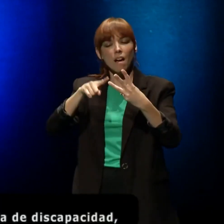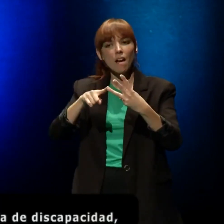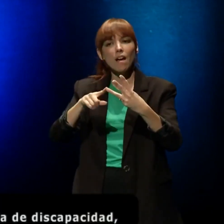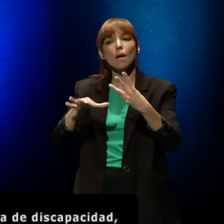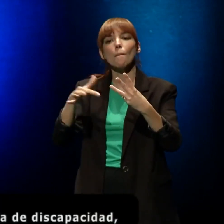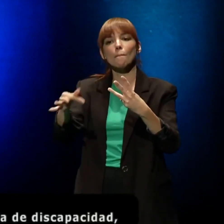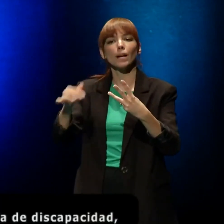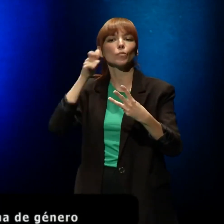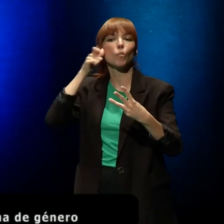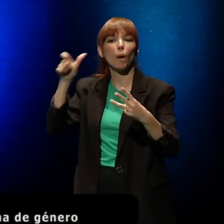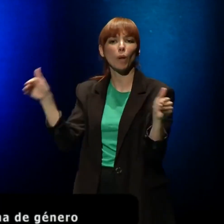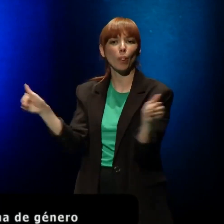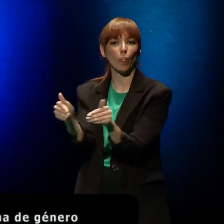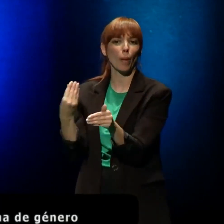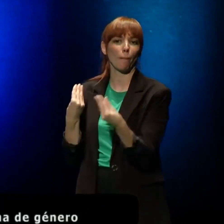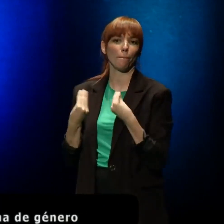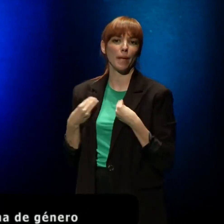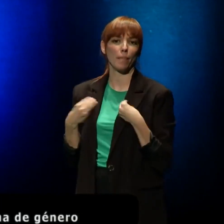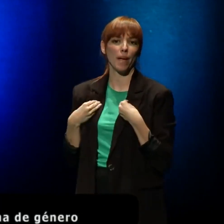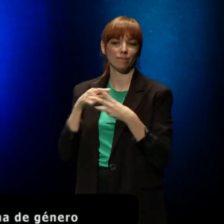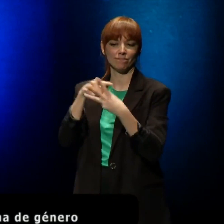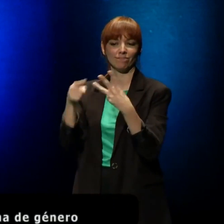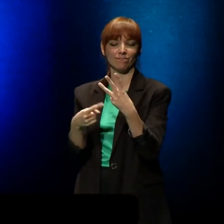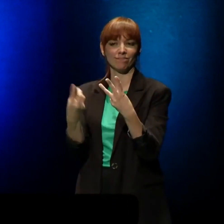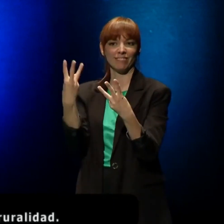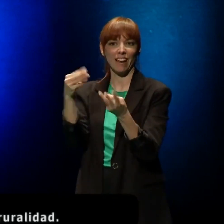la ruralidad.